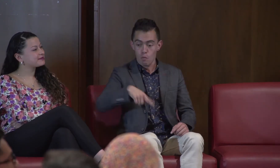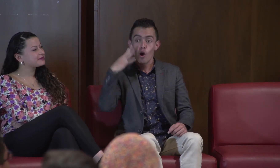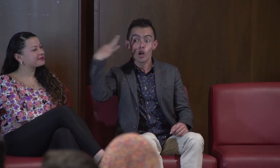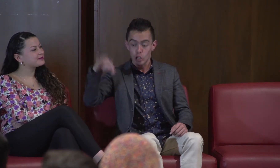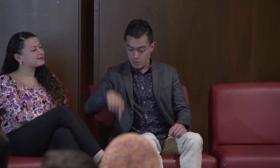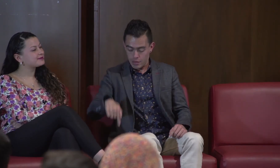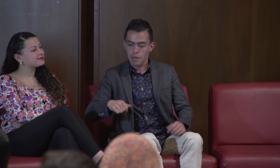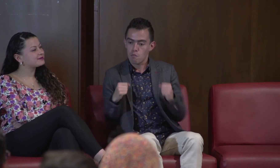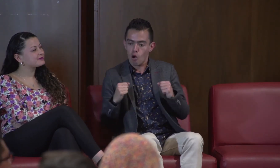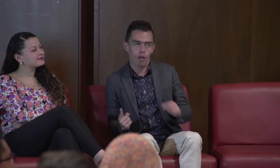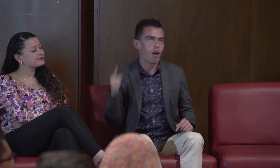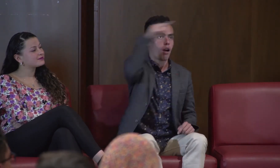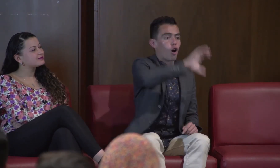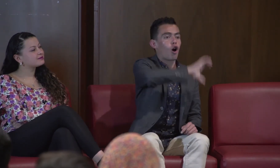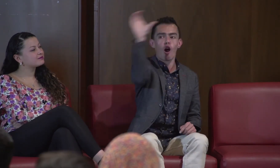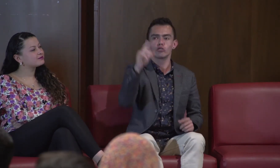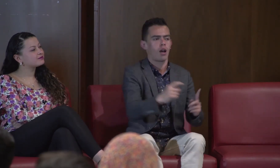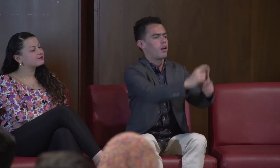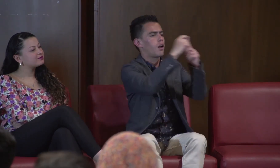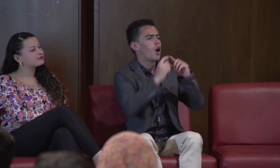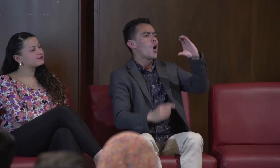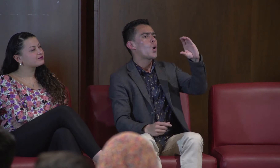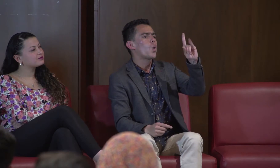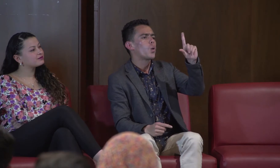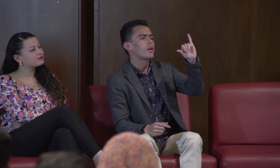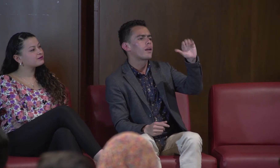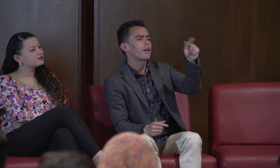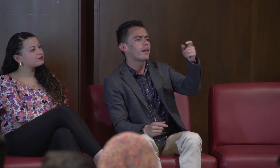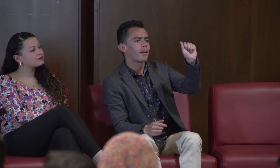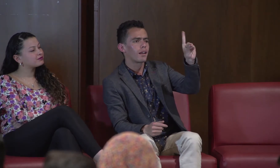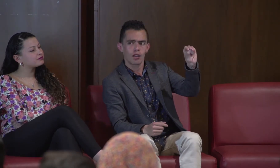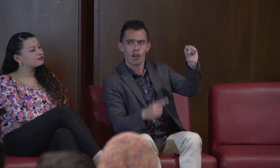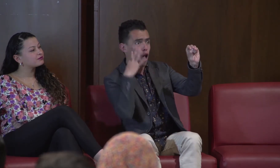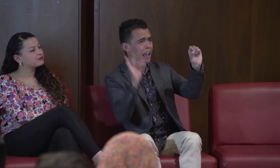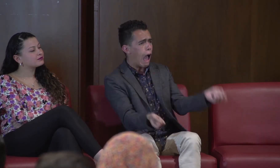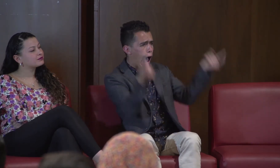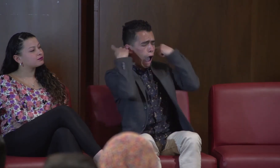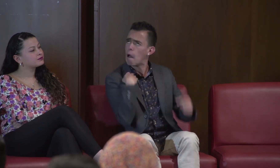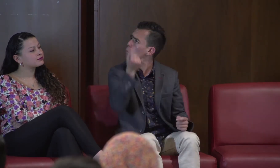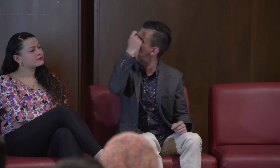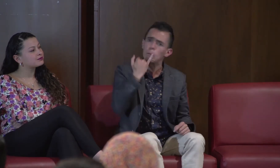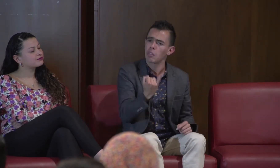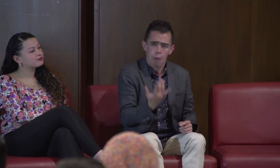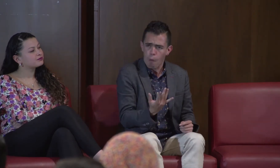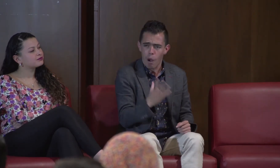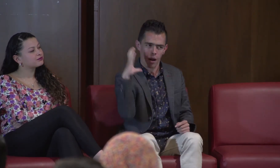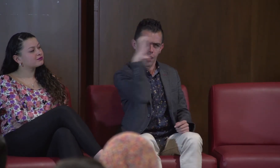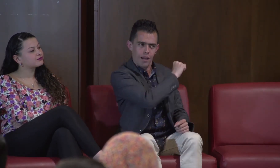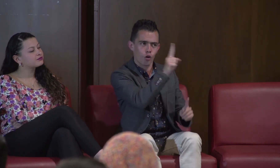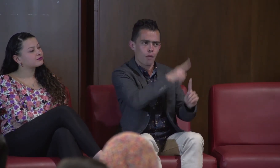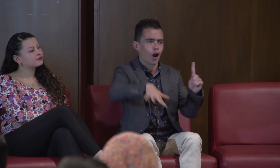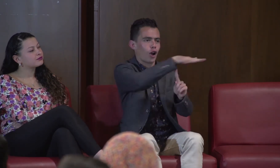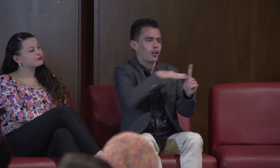Y significa que un rolo y un costeño que está interactuando cuando le dice culicagado no se van a entender.